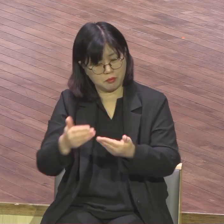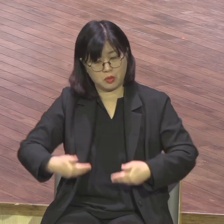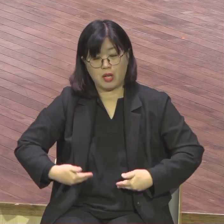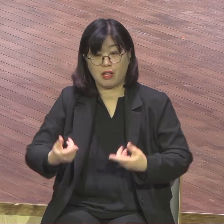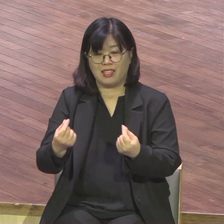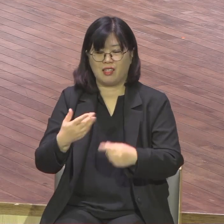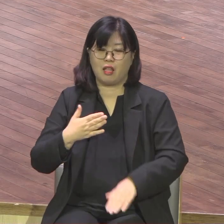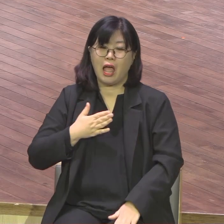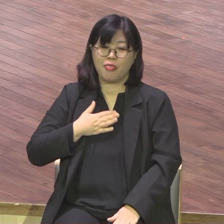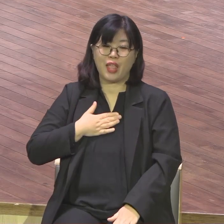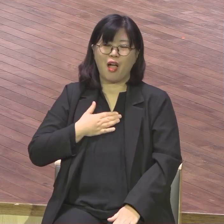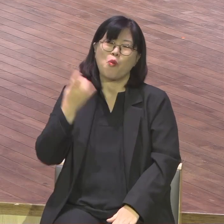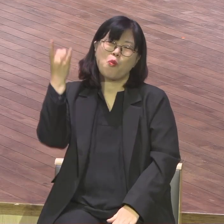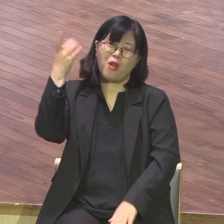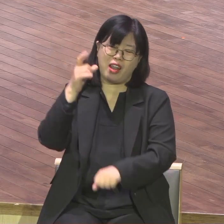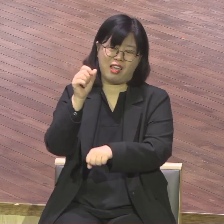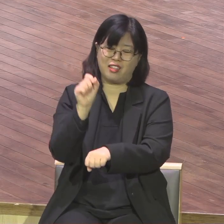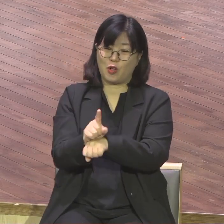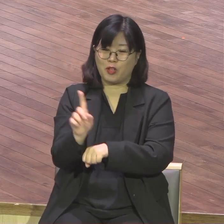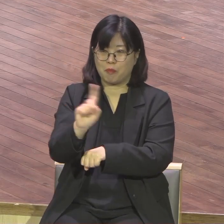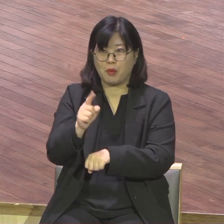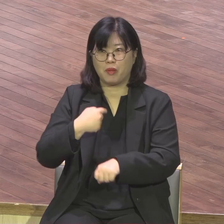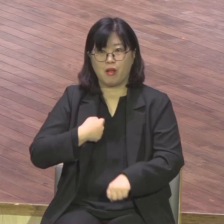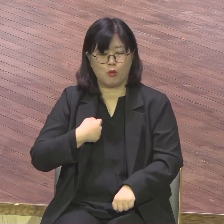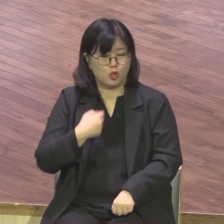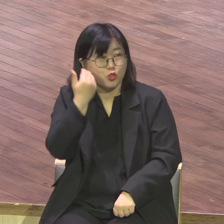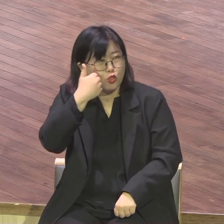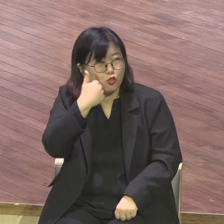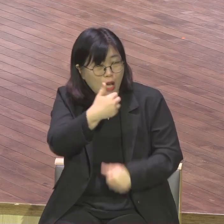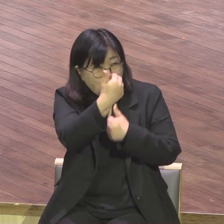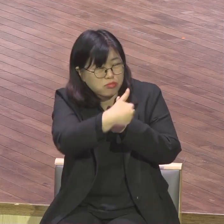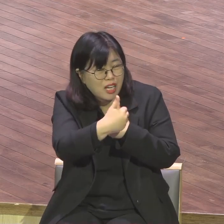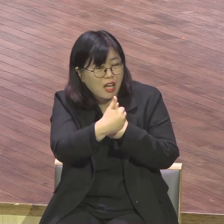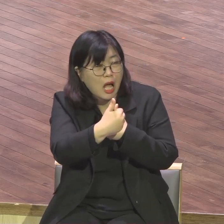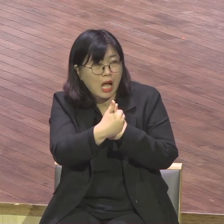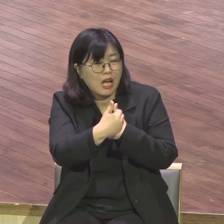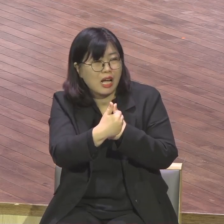잘 하지 않습니다. 무조건 그냥 그대로 다 예스합니다. 그런데